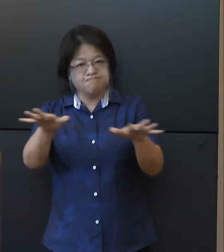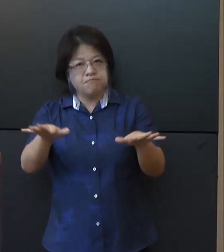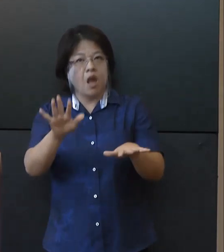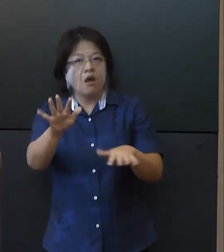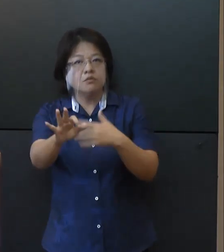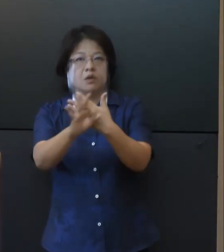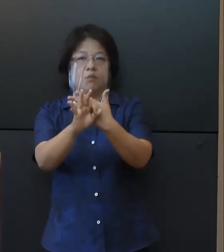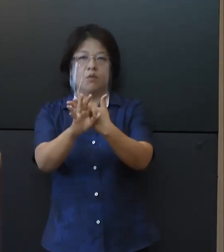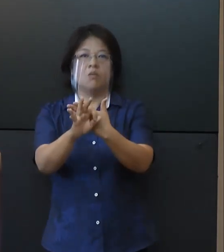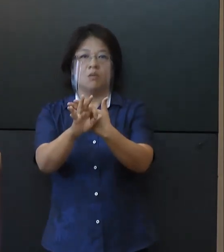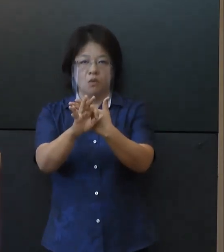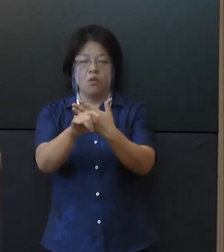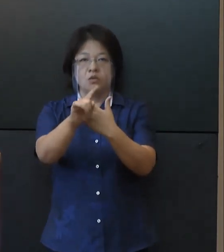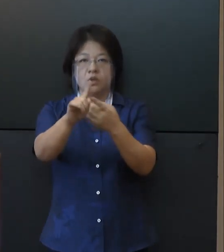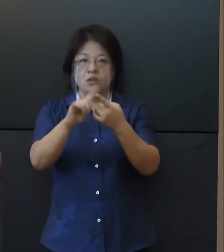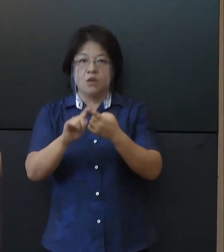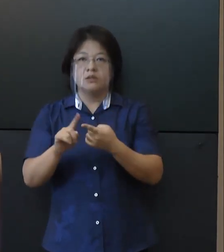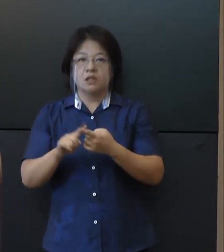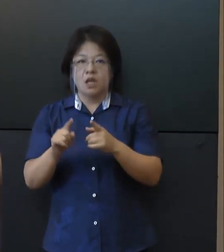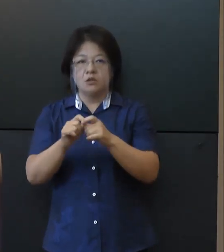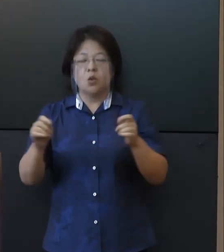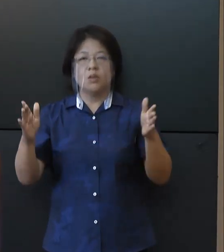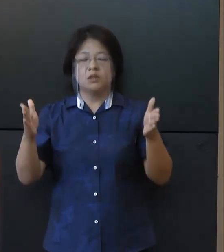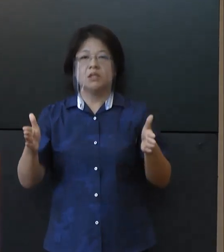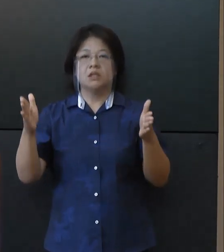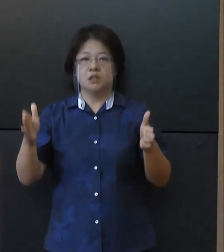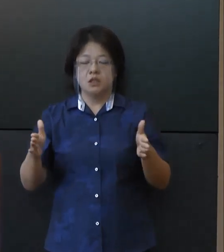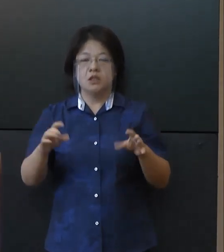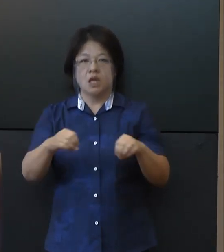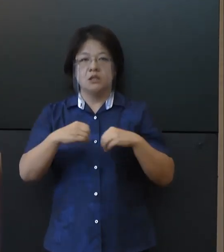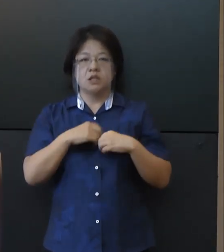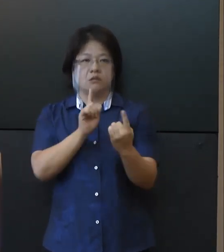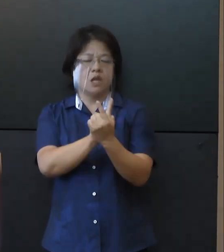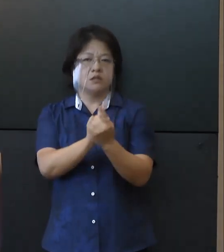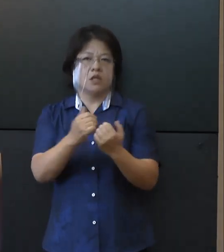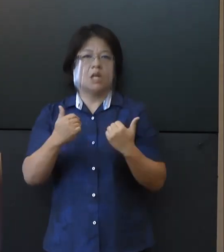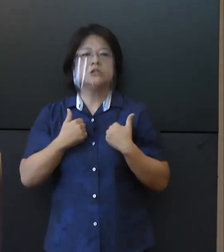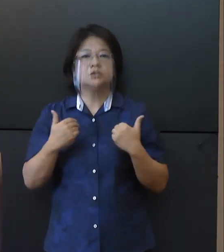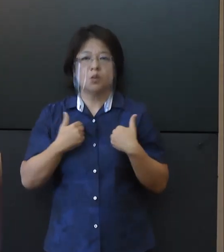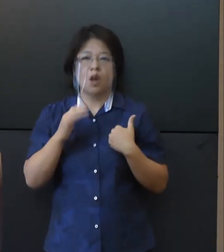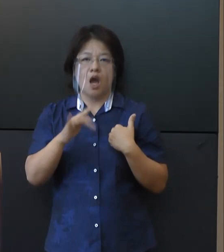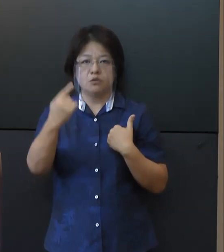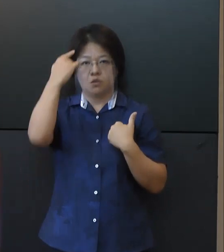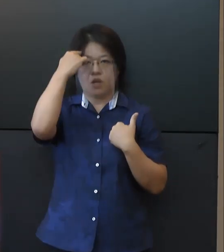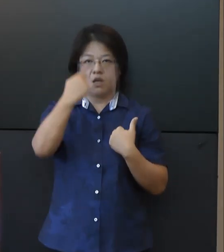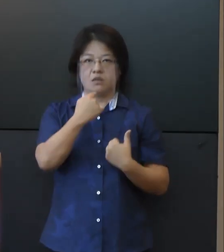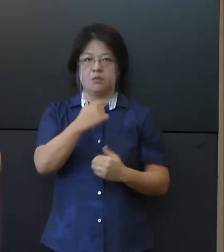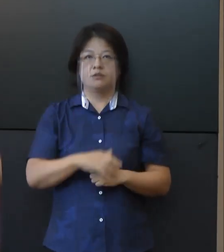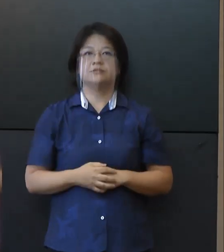備え、長期的に感染症対策を講じることが必要と考えております。